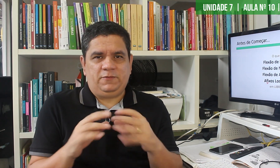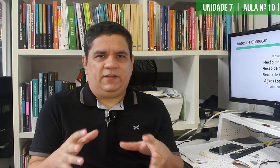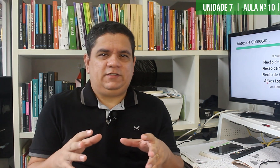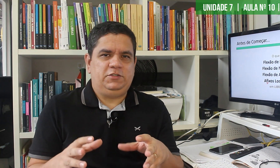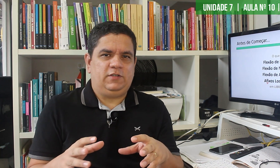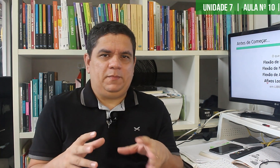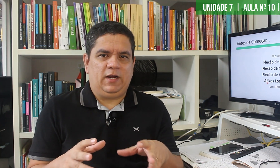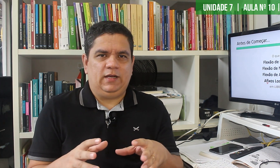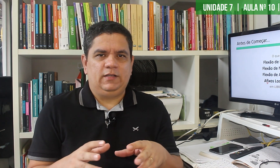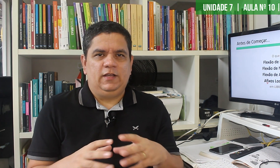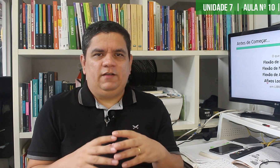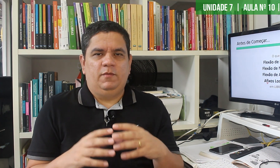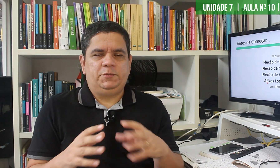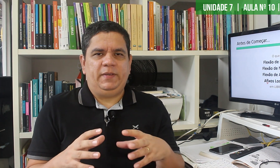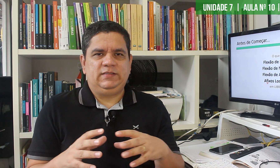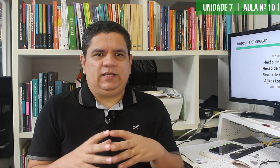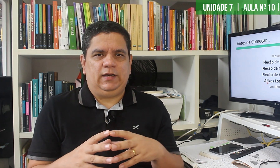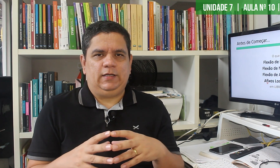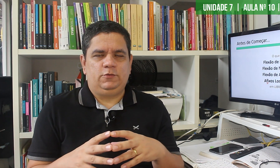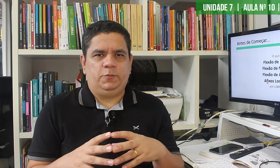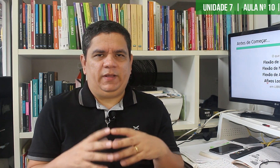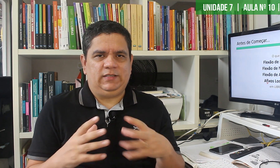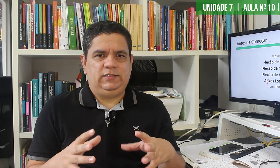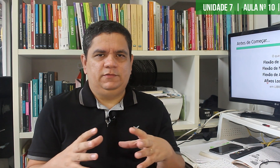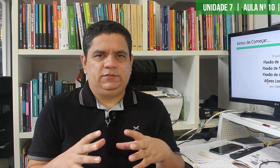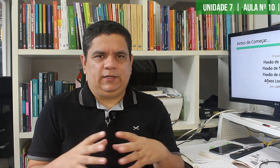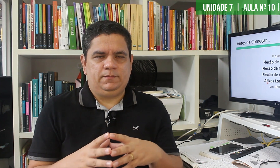fácil da gente lembrar, vamos pensar nos superlativos, tá?